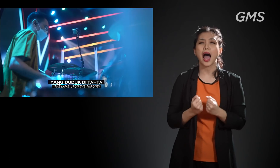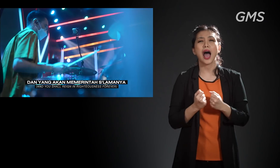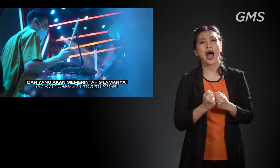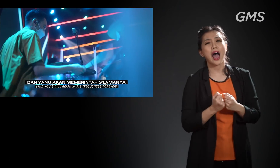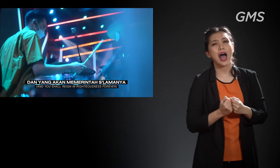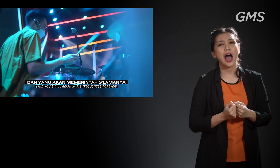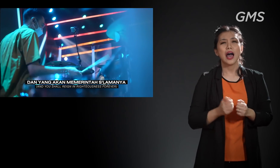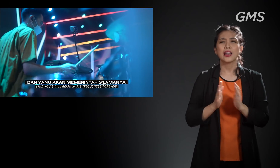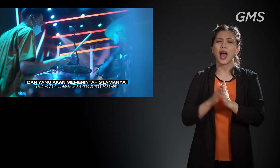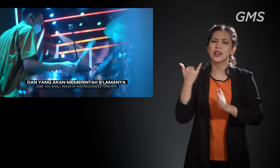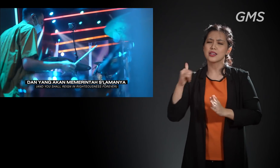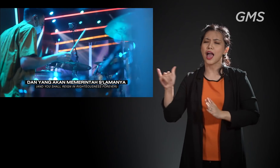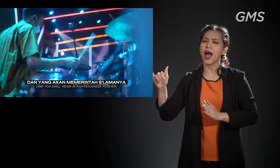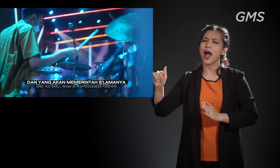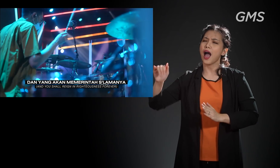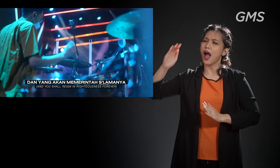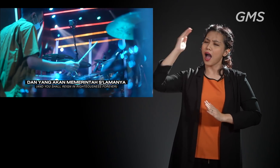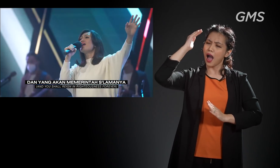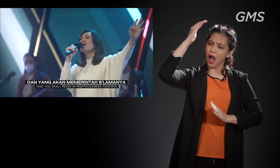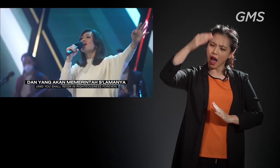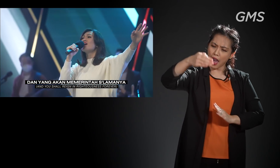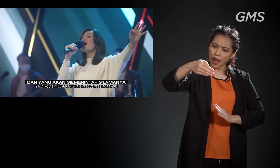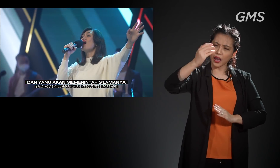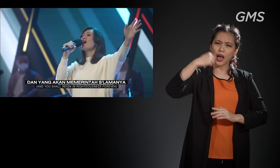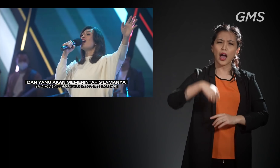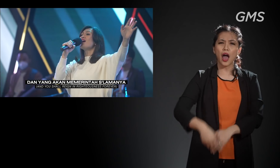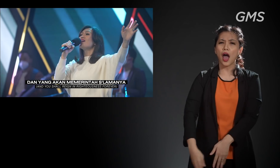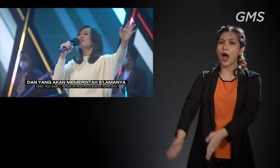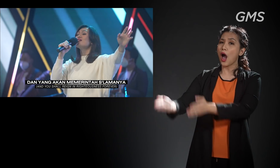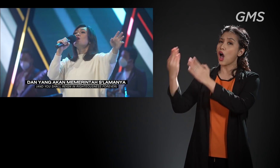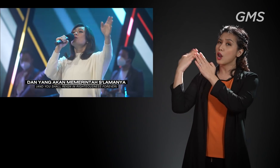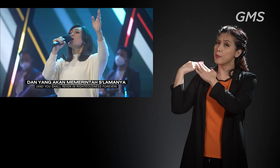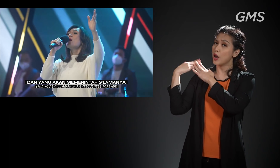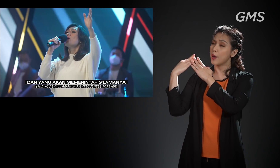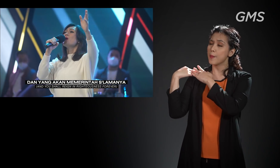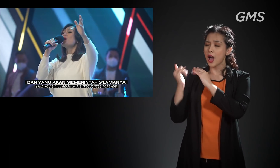tahta dan yang akan